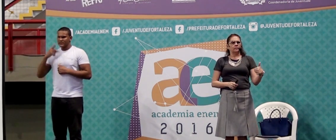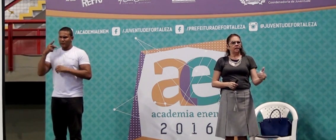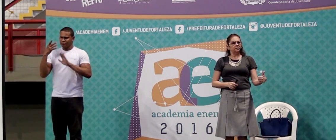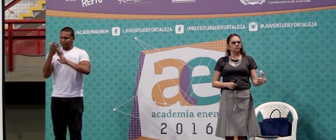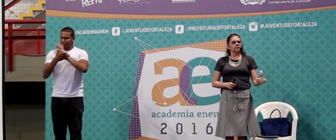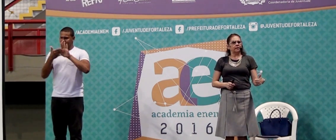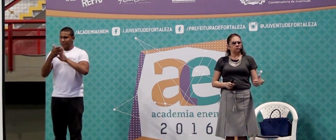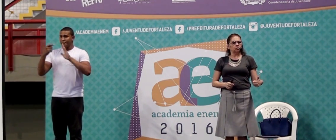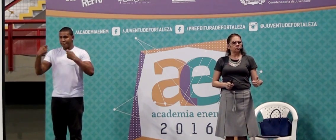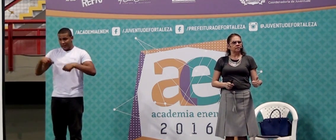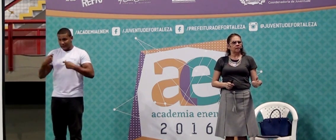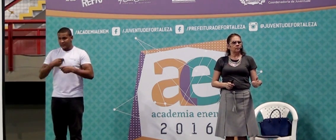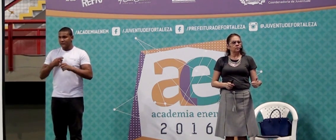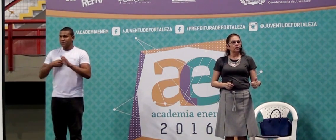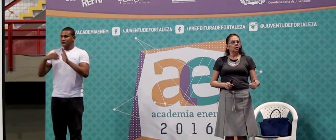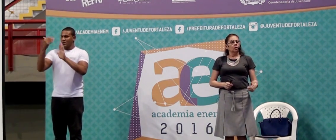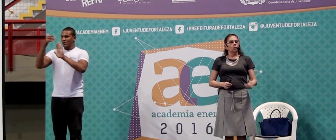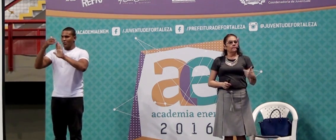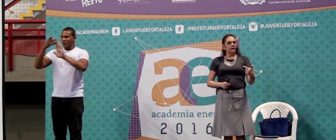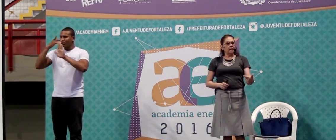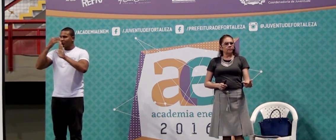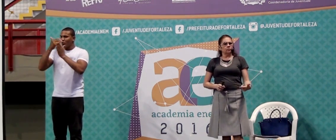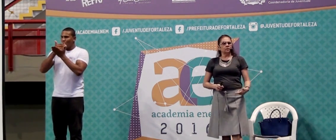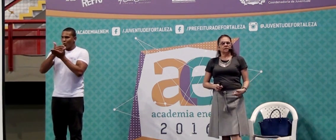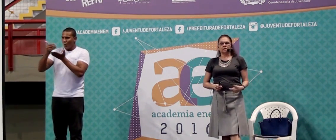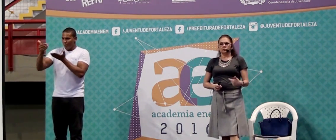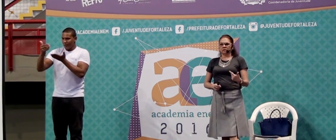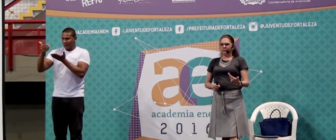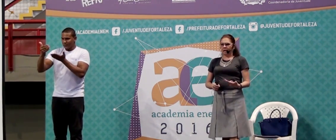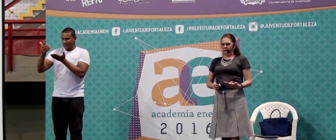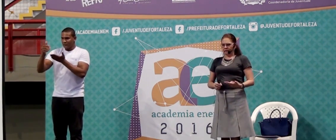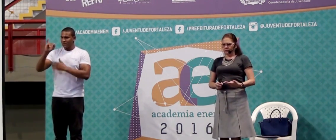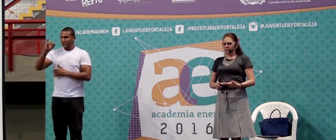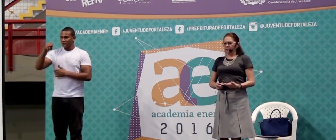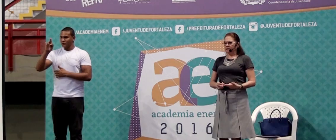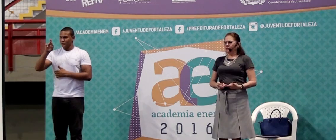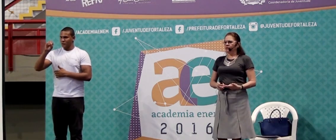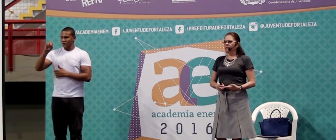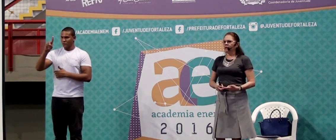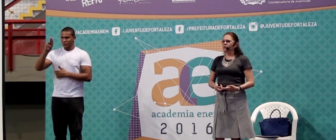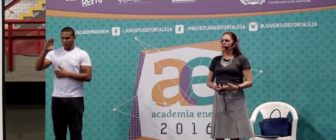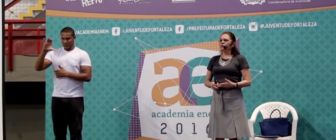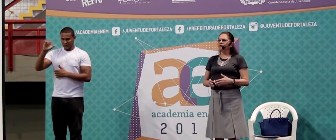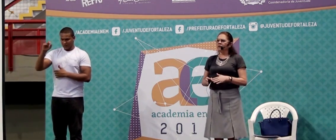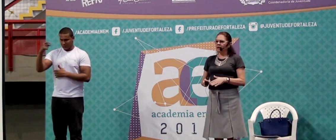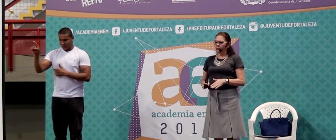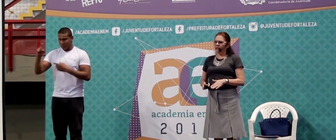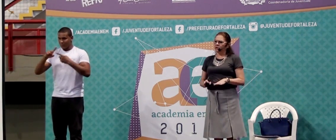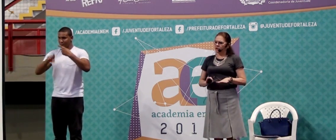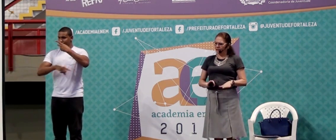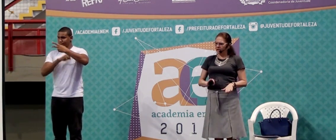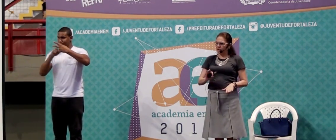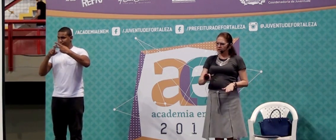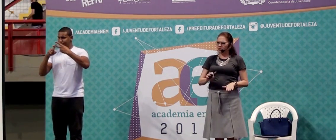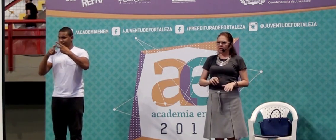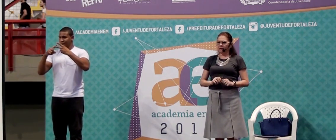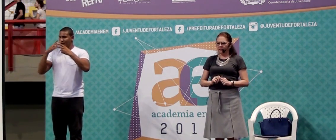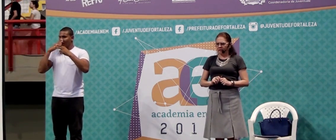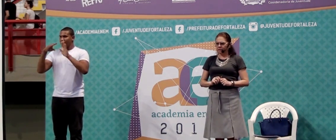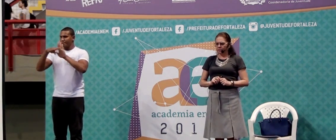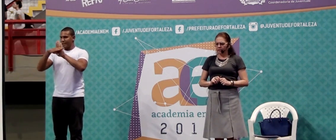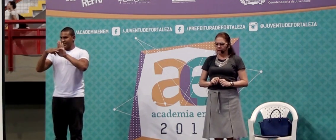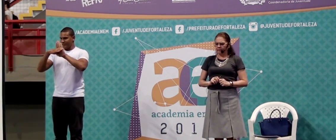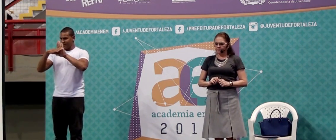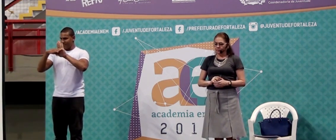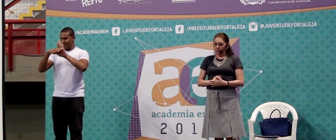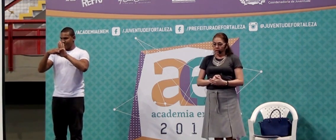ter o começo, que é a introdução, o meio, que são os parágrafos do desenvolvimento, e o final, que a gente vai já já